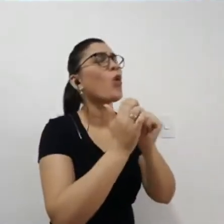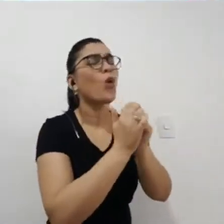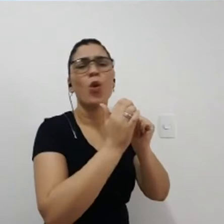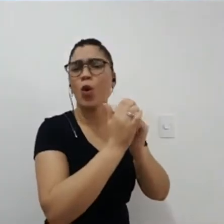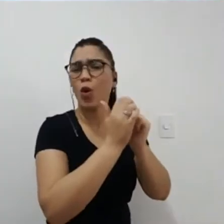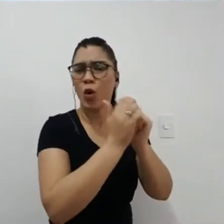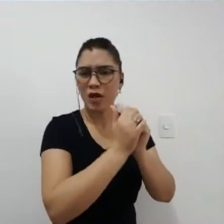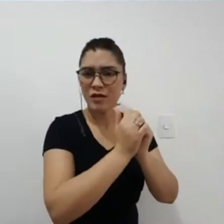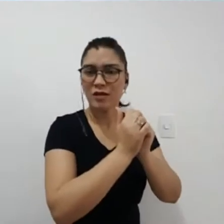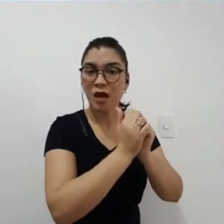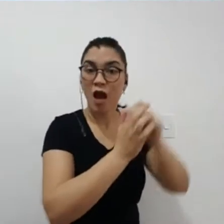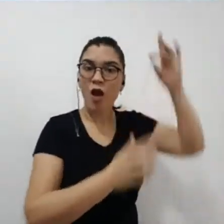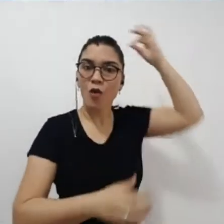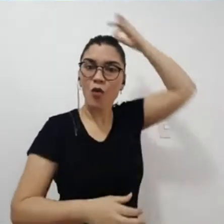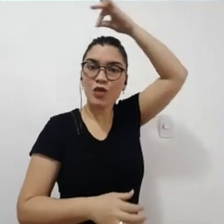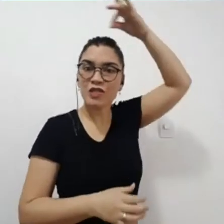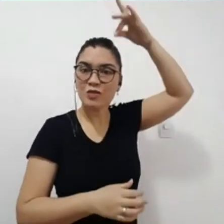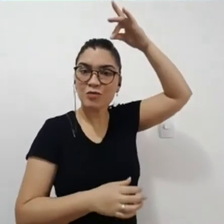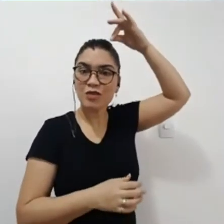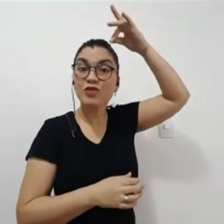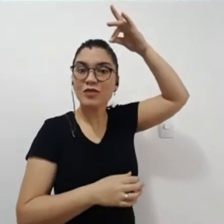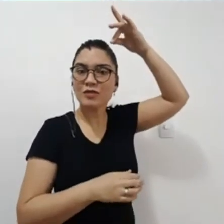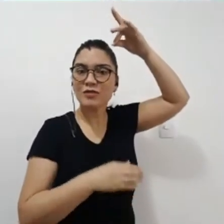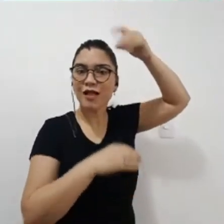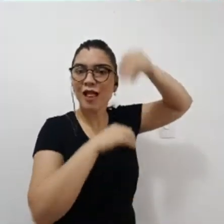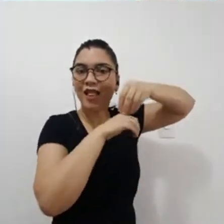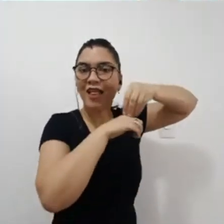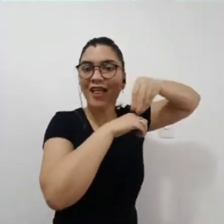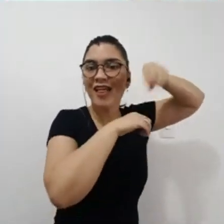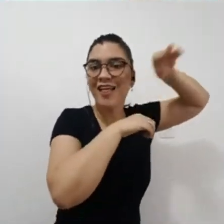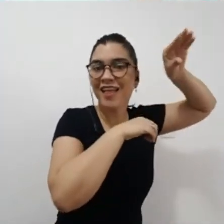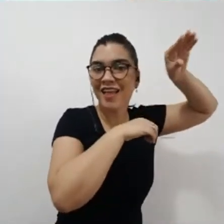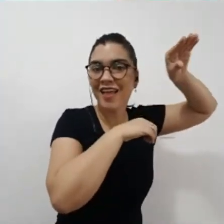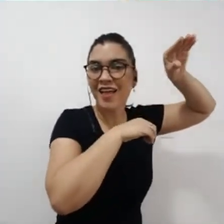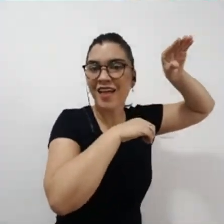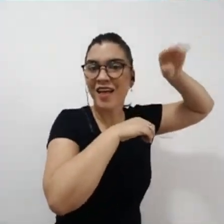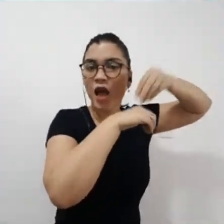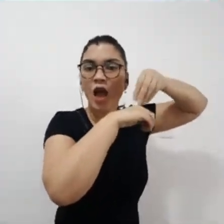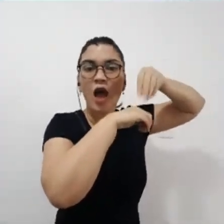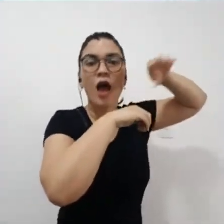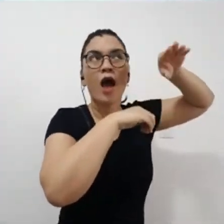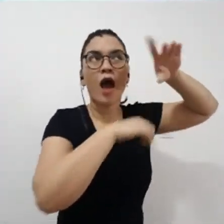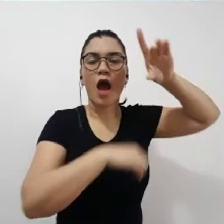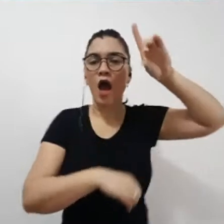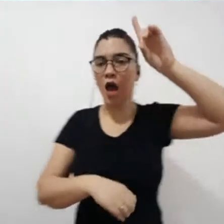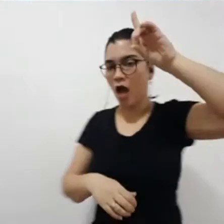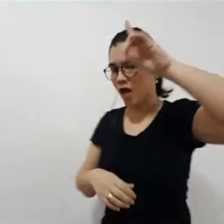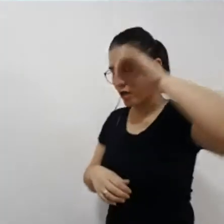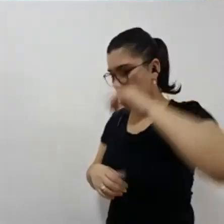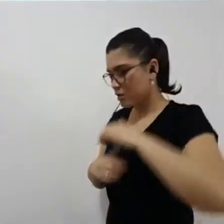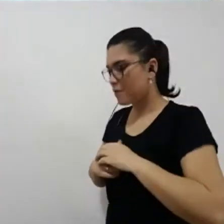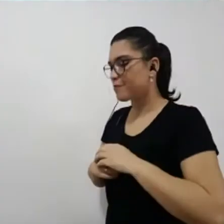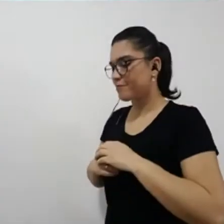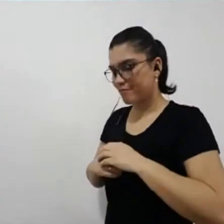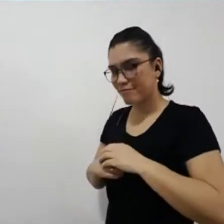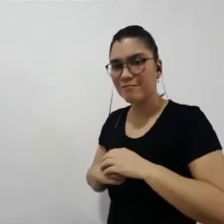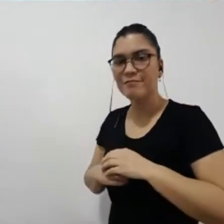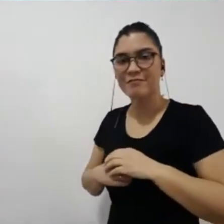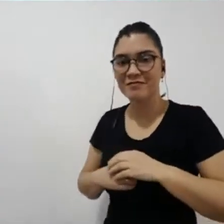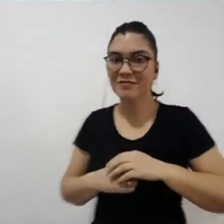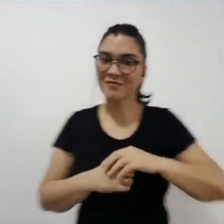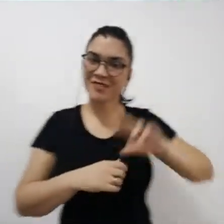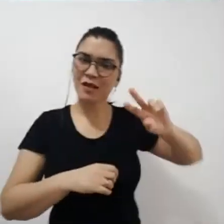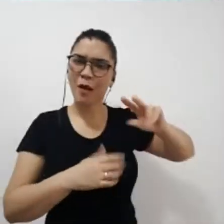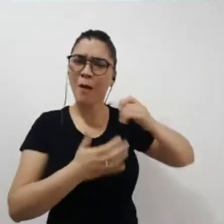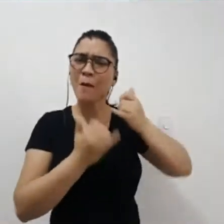nós com gemidos inexprimíveis. E aquele que examina os corações sabe qual